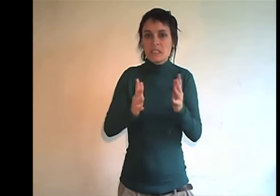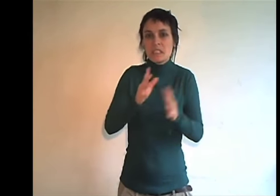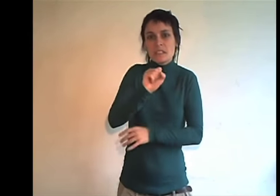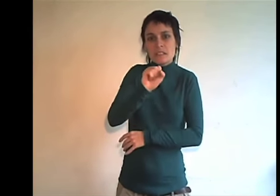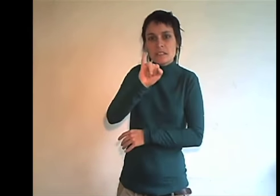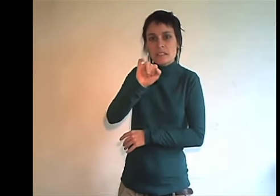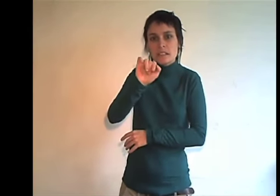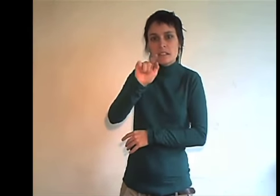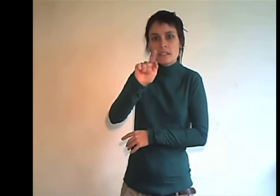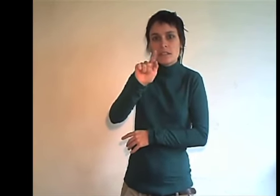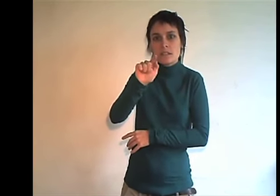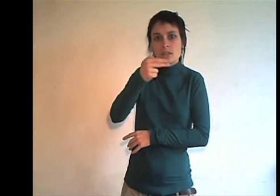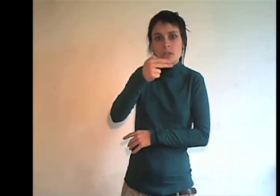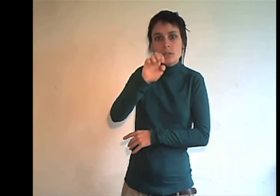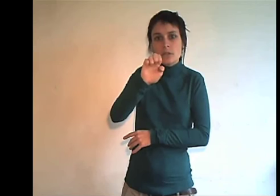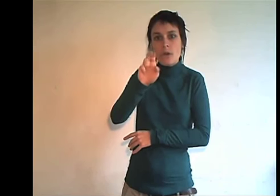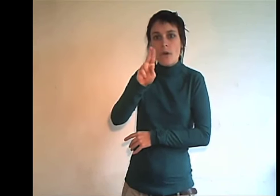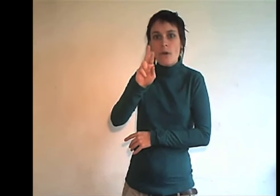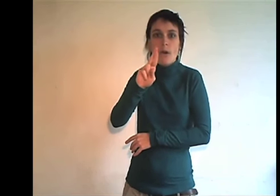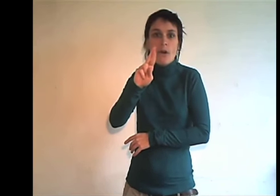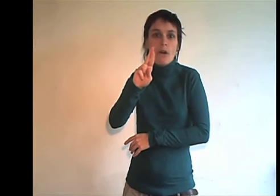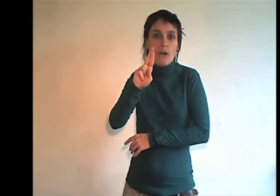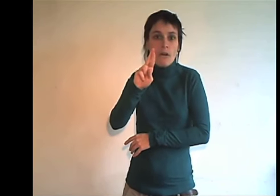dire signeur ou signeuse, par exemple ? Et si ça ne l'est pas, pourquoi ?